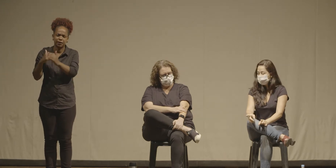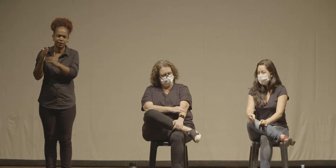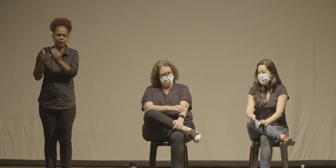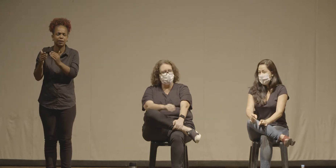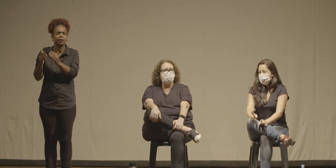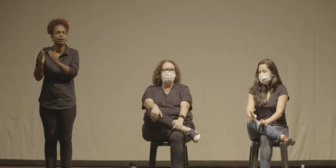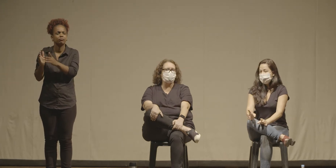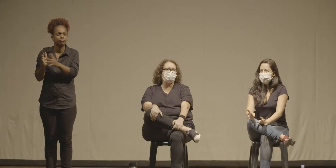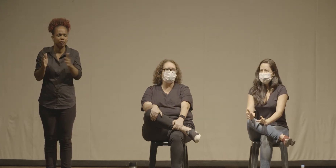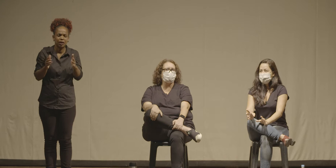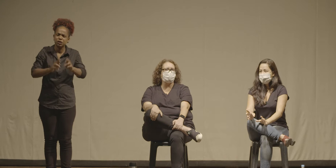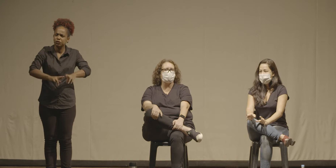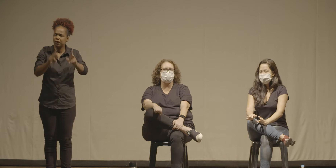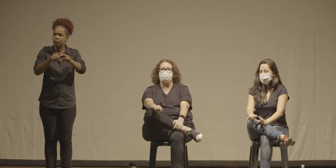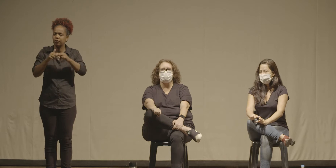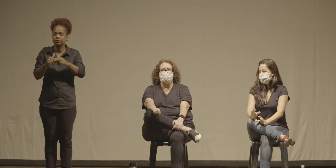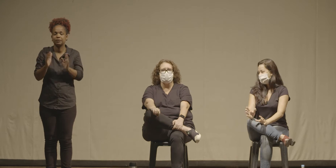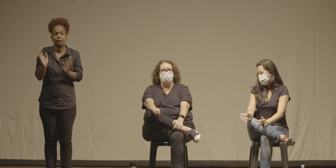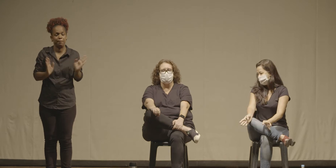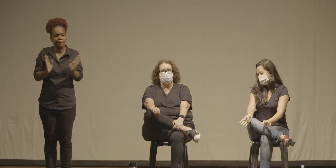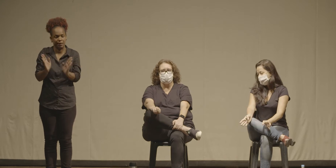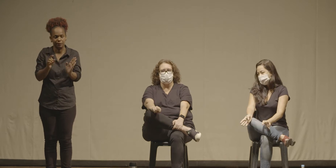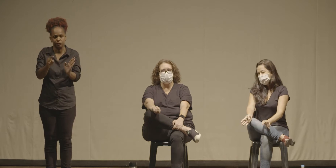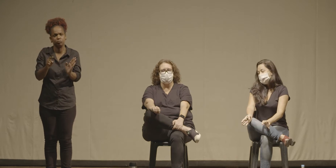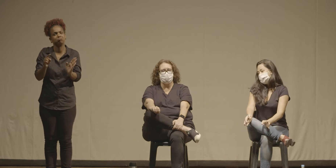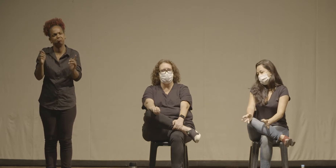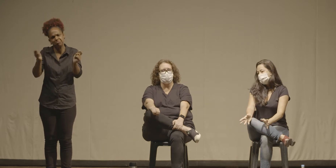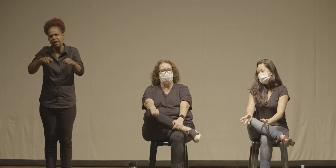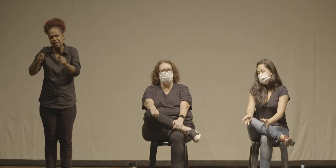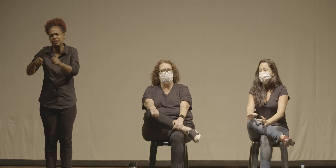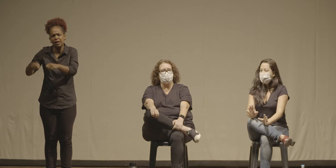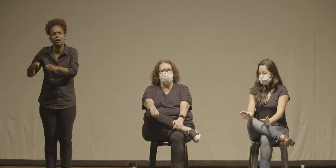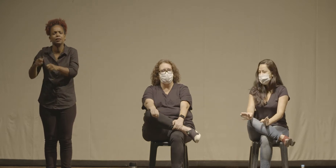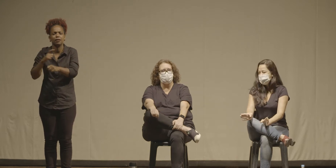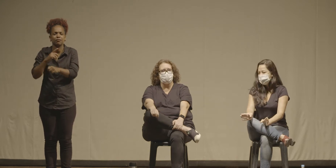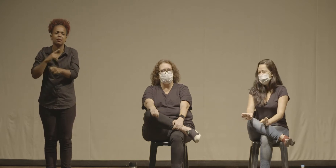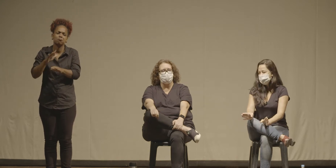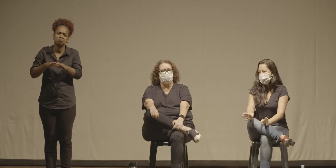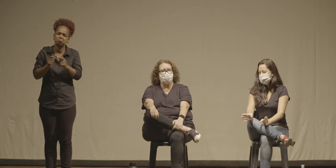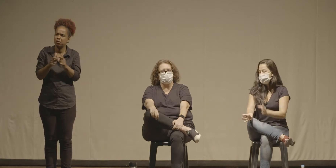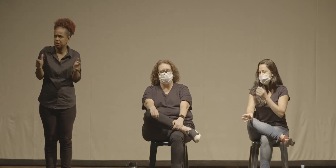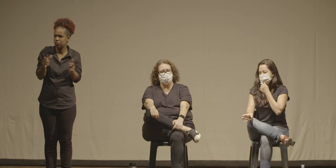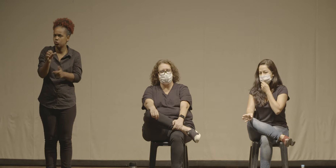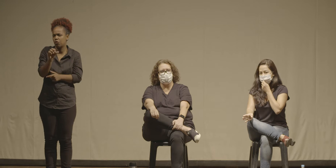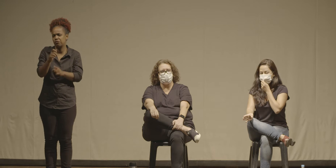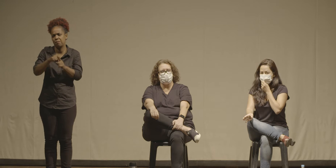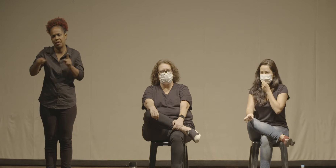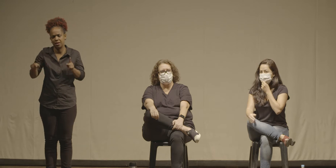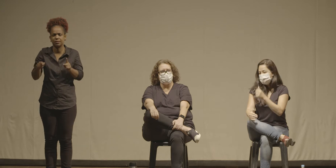diferente. Quando você tem um prazo aceitável, que é normalmente de 9 meses, 10